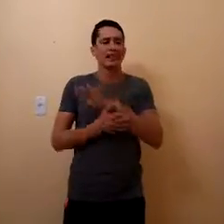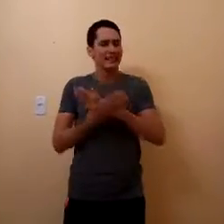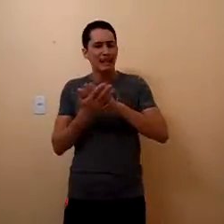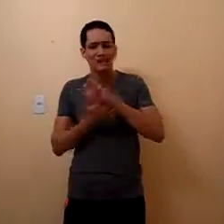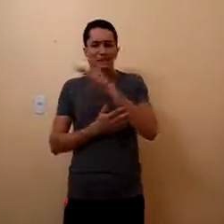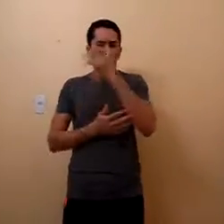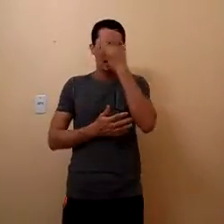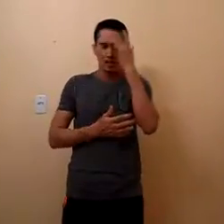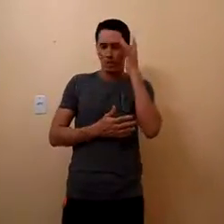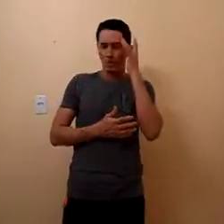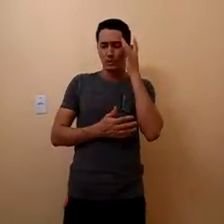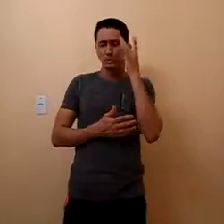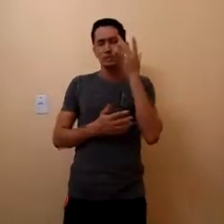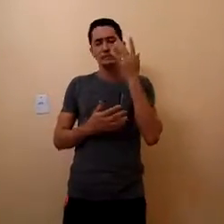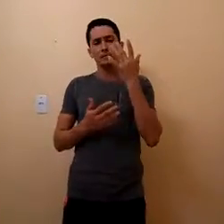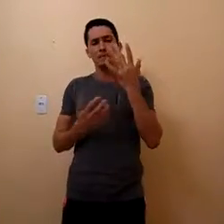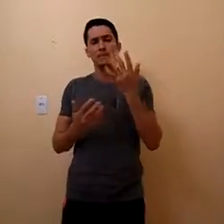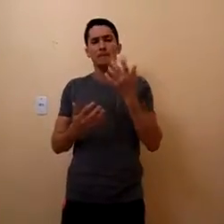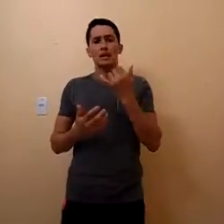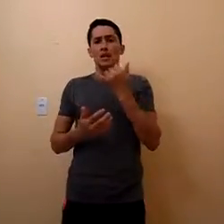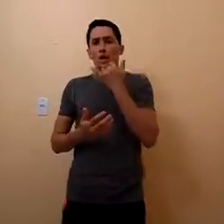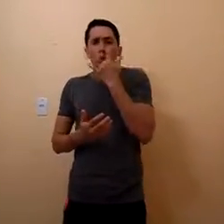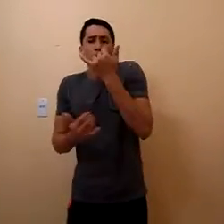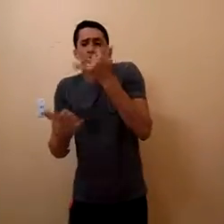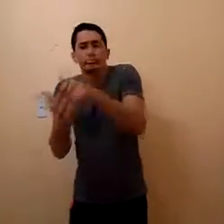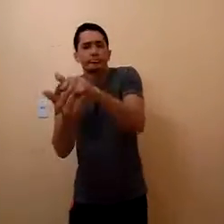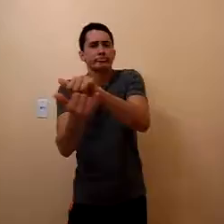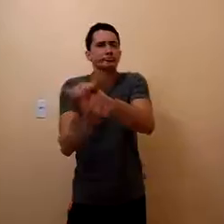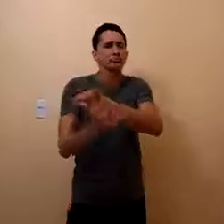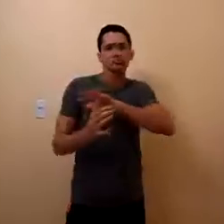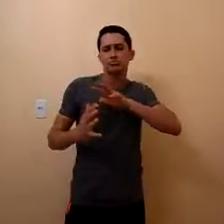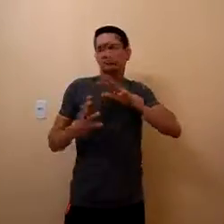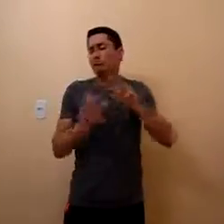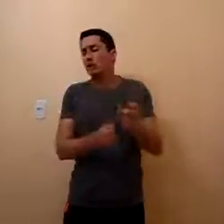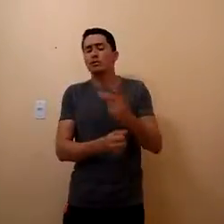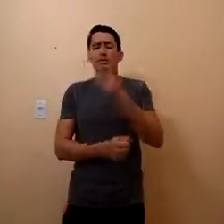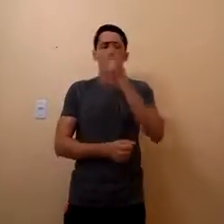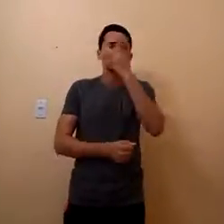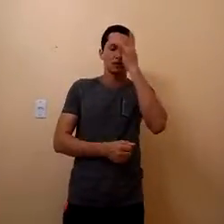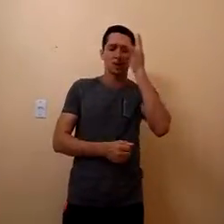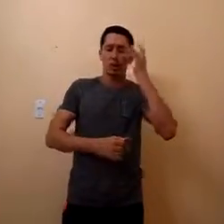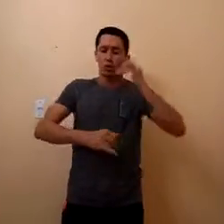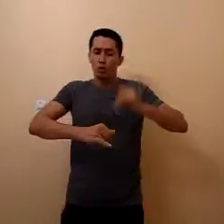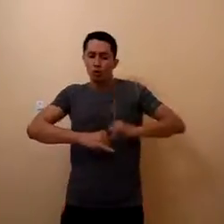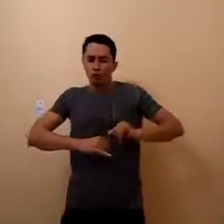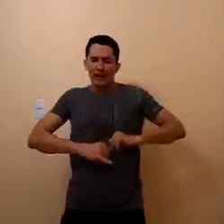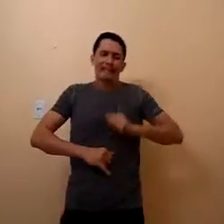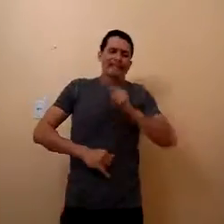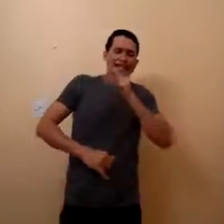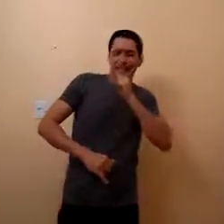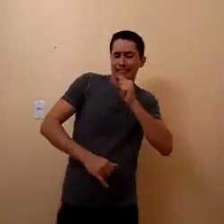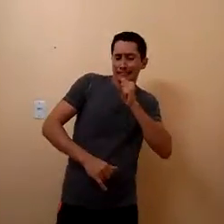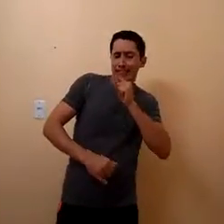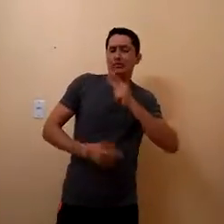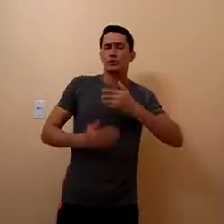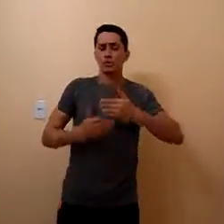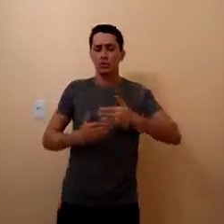E peço perdão a todas as pessoas que sofreram e estão sofrendo. Dos